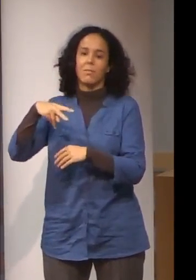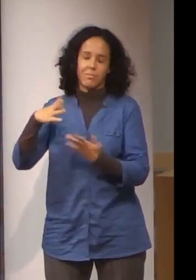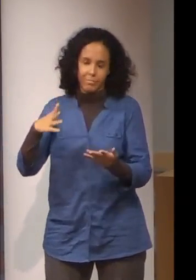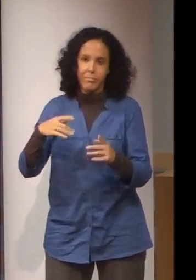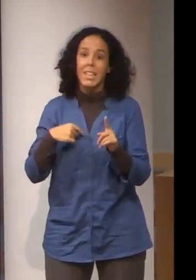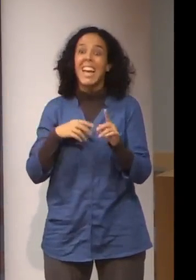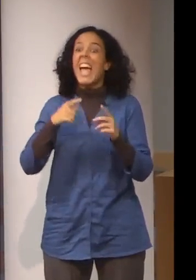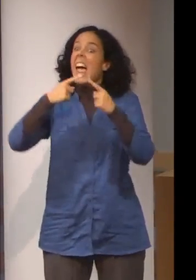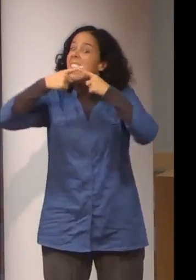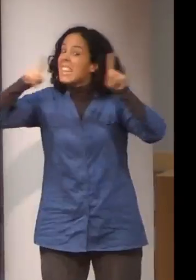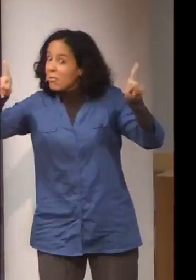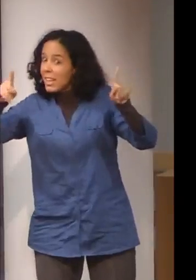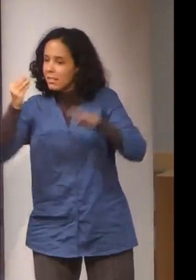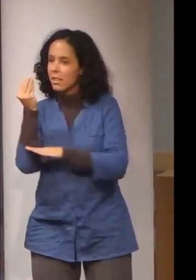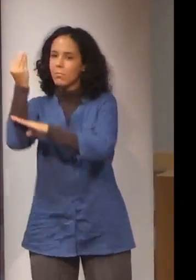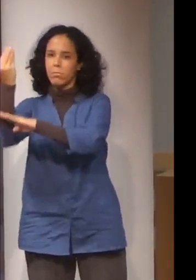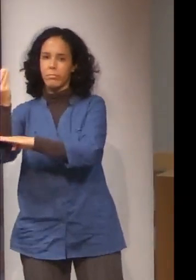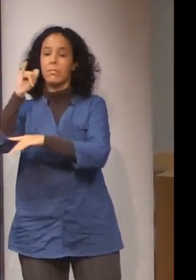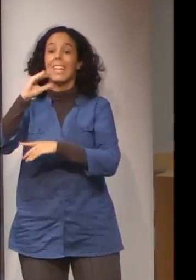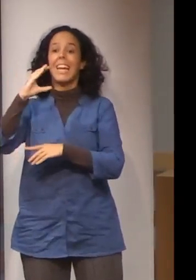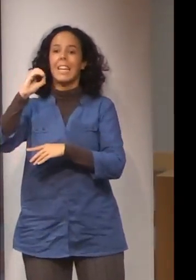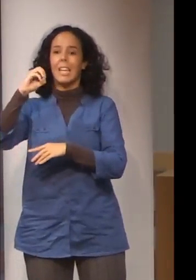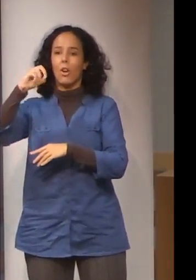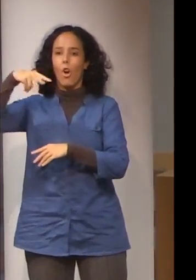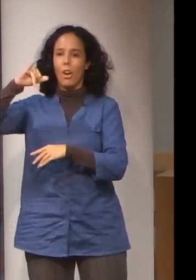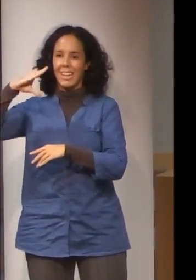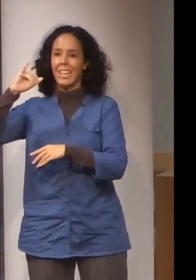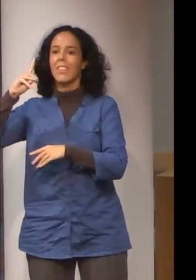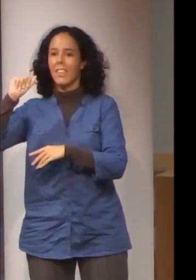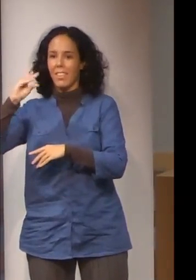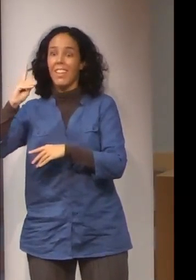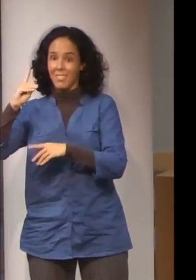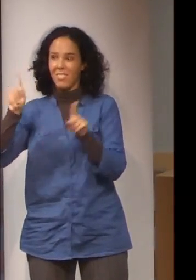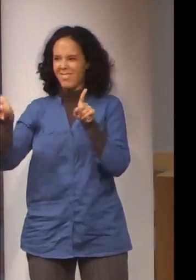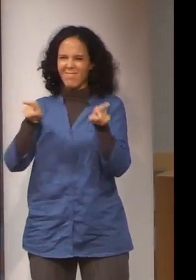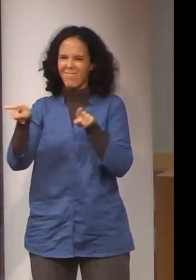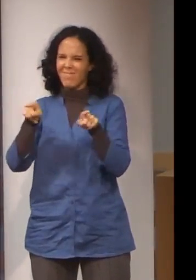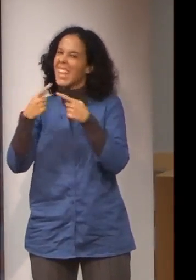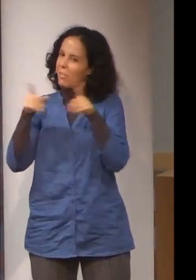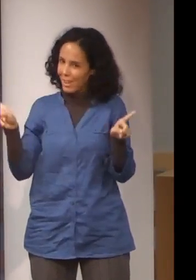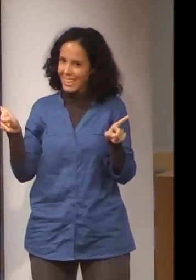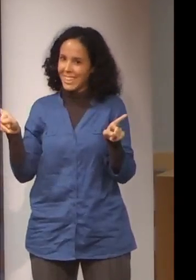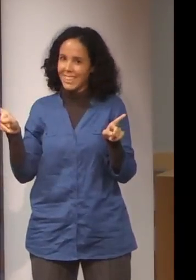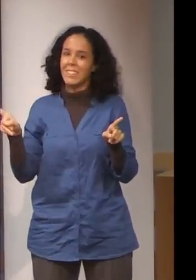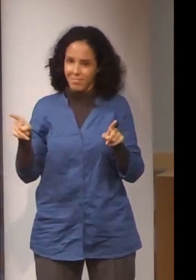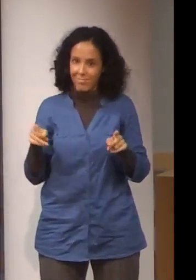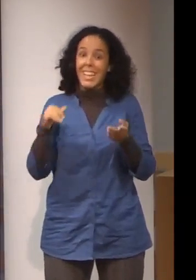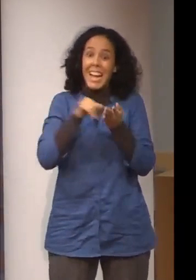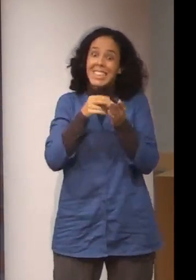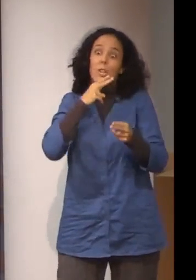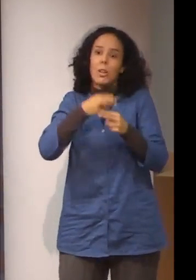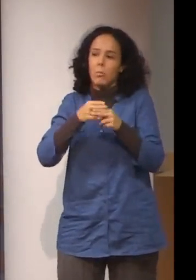representación, para que nos entendamos, diferente de la iconicidad. ¿Vale? Hay